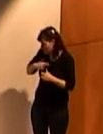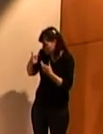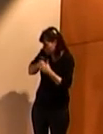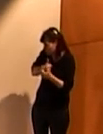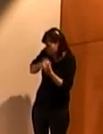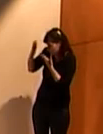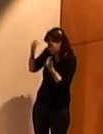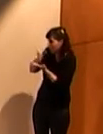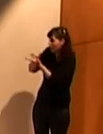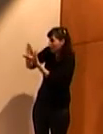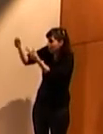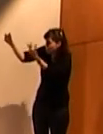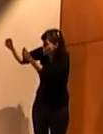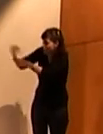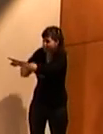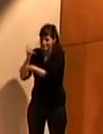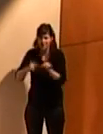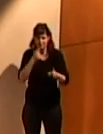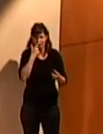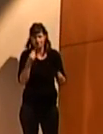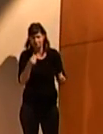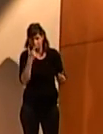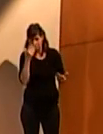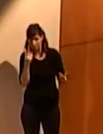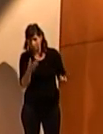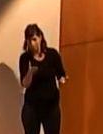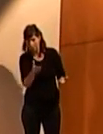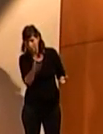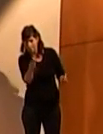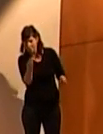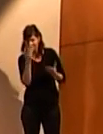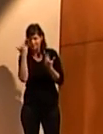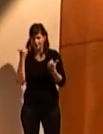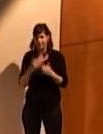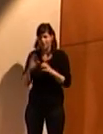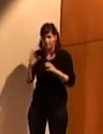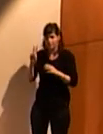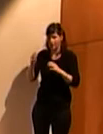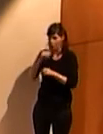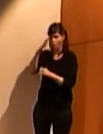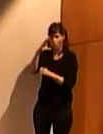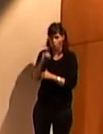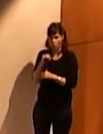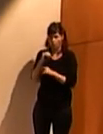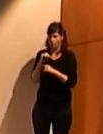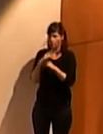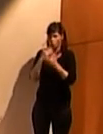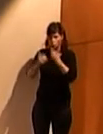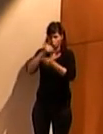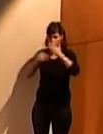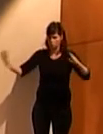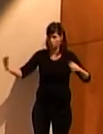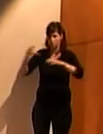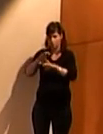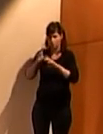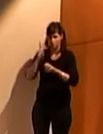allait. Donc c'est, voilà. Donc c'est vraiment de la co-construction complète, quoi, parce que c'est là où réside l'innovation,